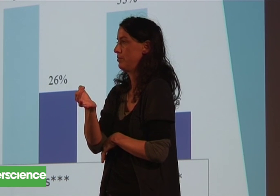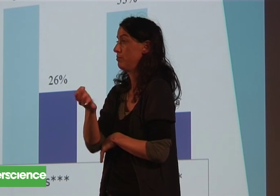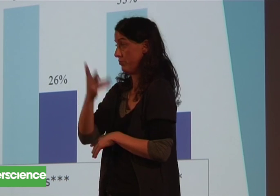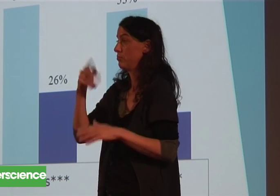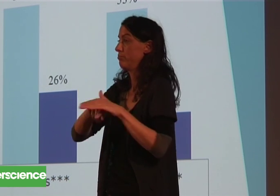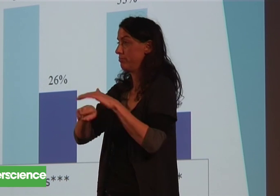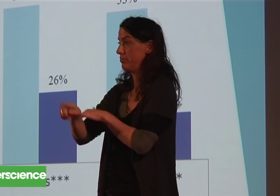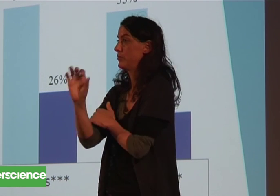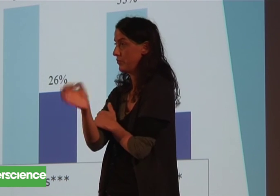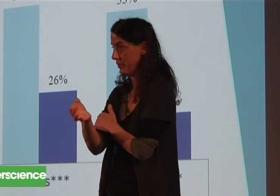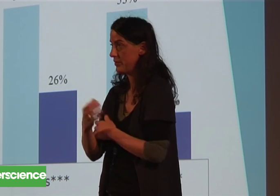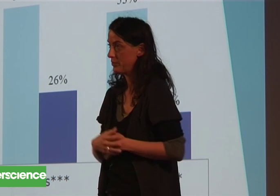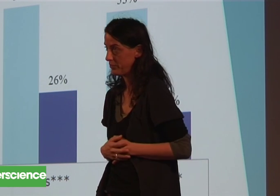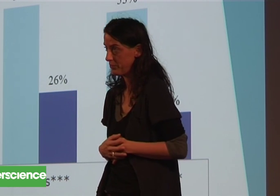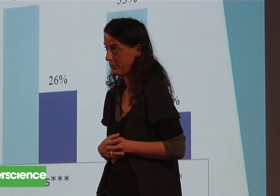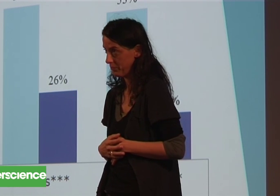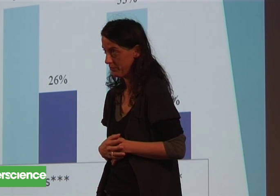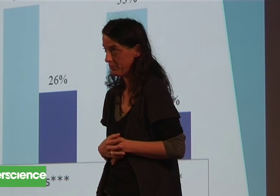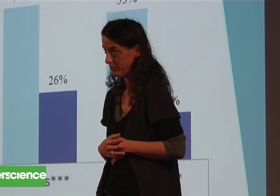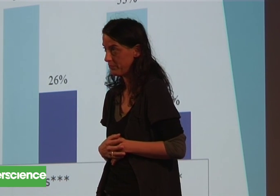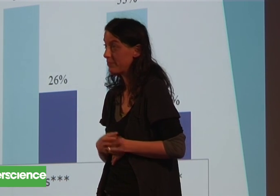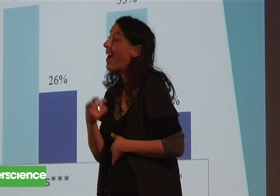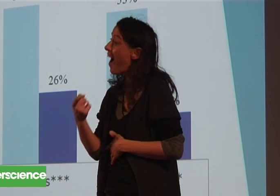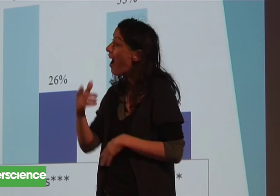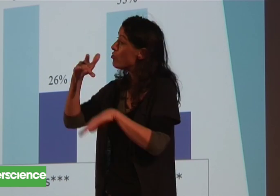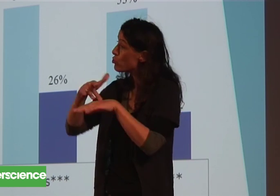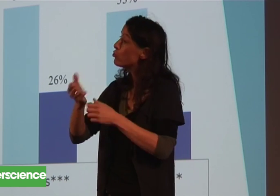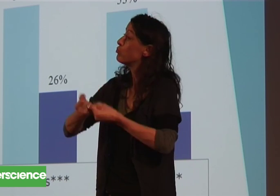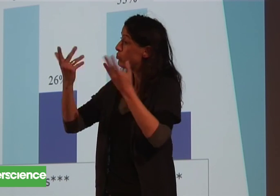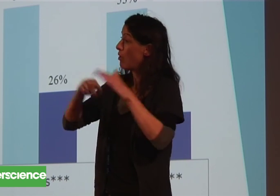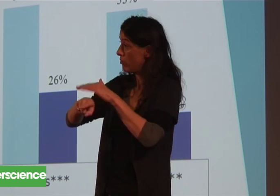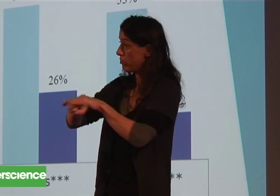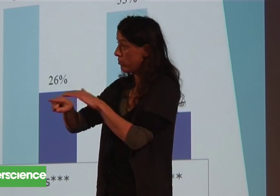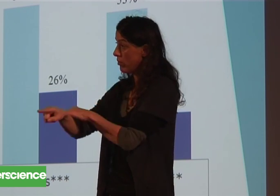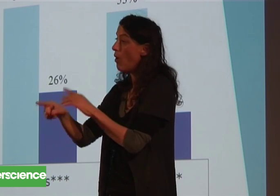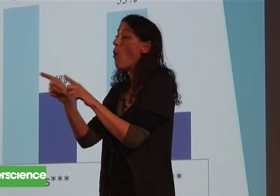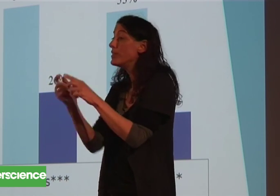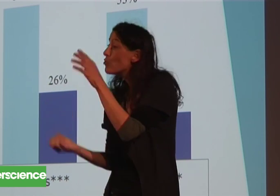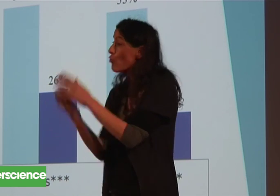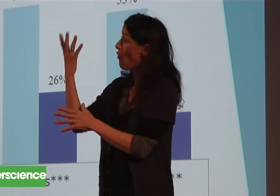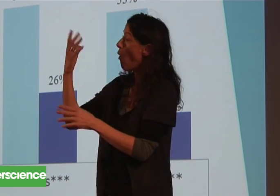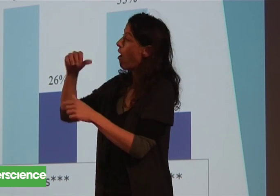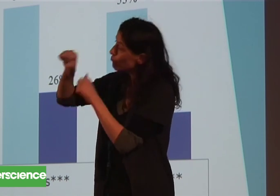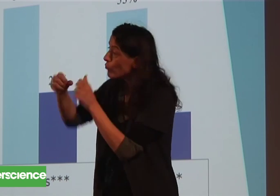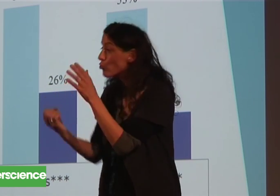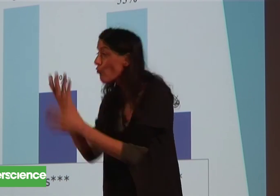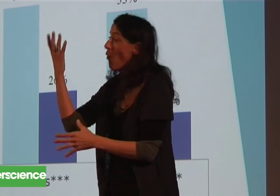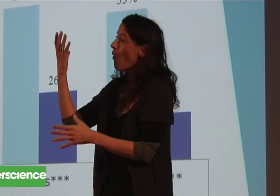Et le fait en fait d'avoir eu donc plus de partenaires et plus de nouveaux partenaires est lié aussi à une plus